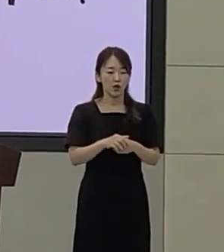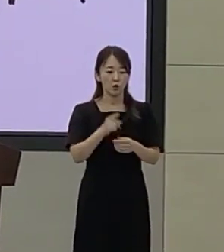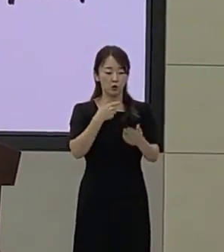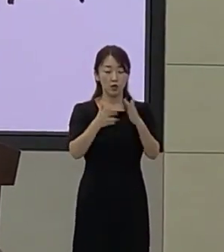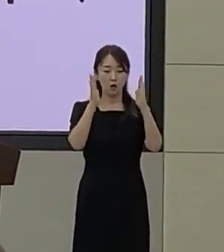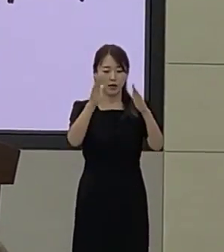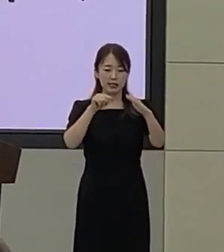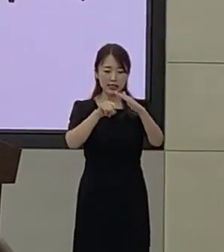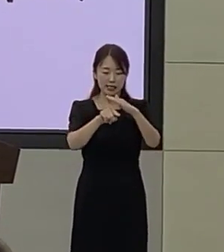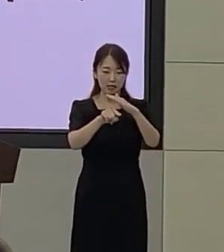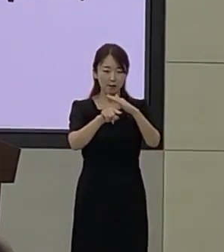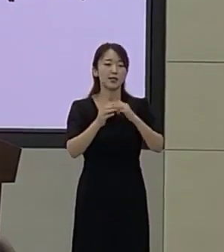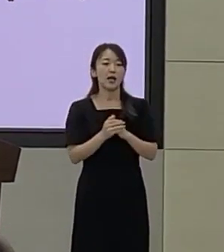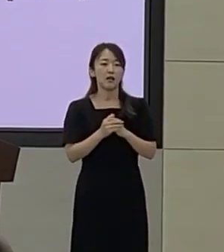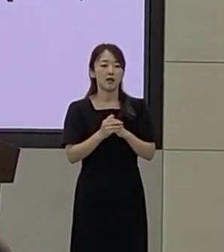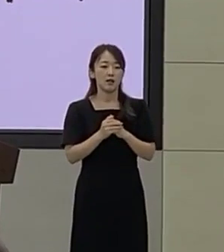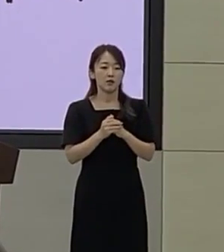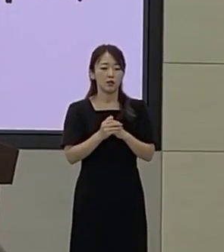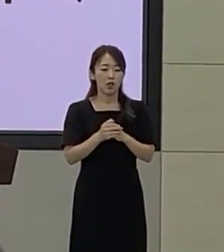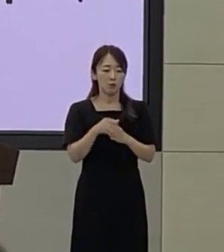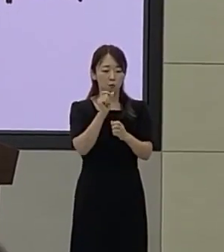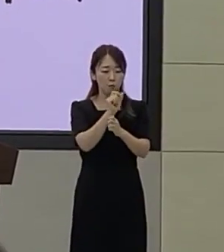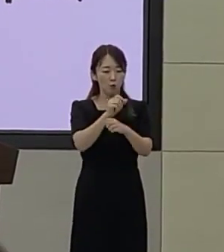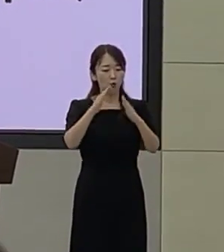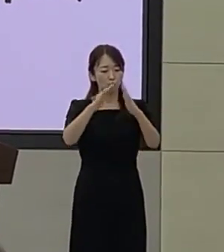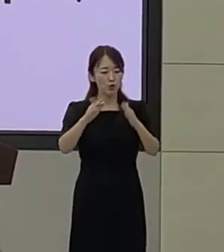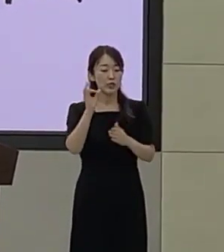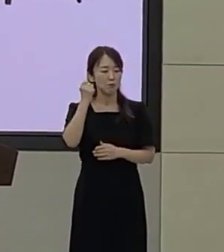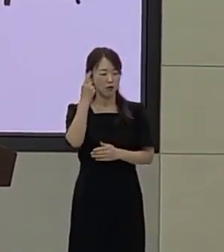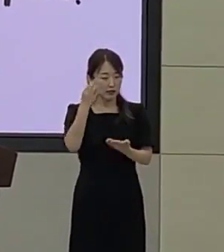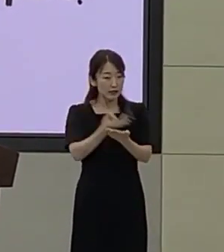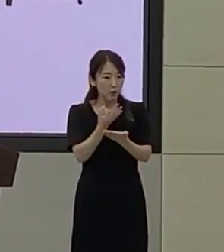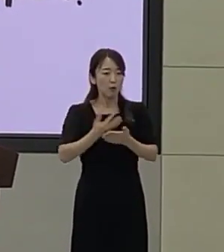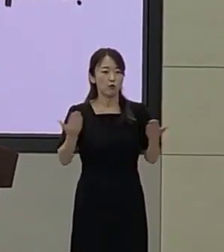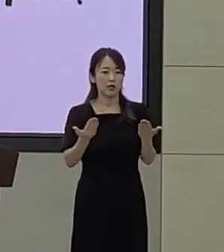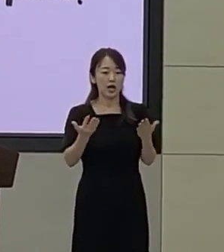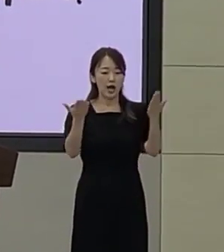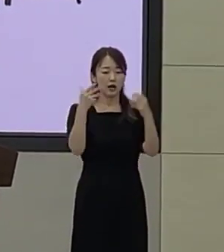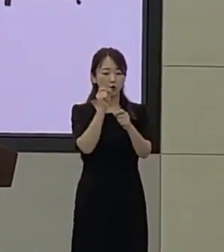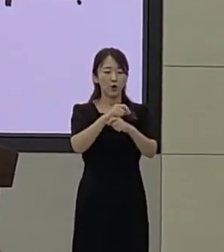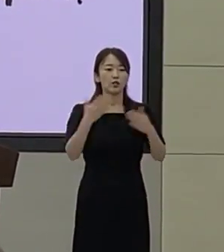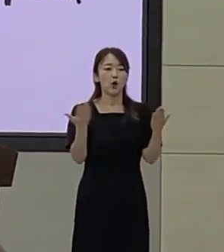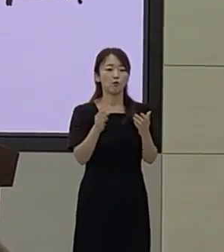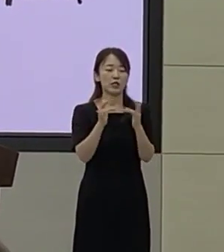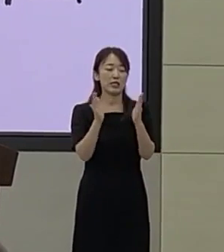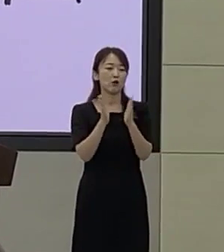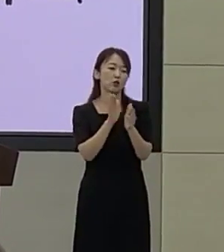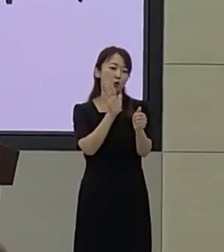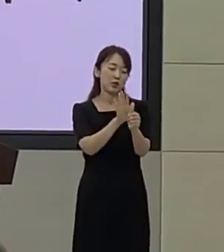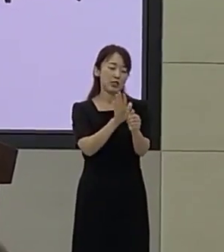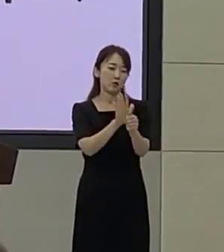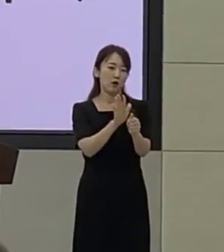체험학습 사전 답사, 공무직 급여 업무 등 학교 행정 업무를 적극적으로 지원해